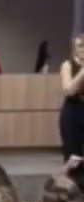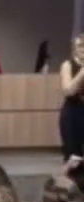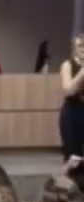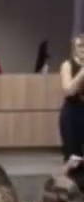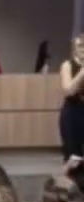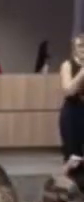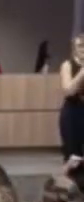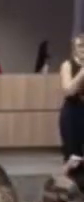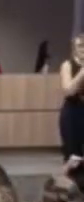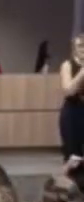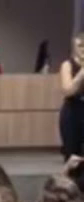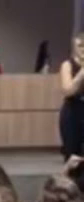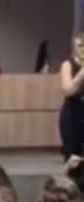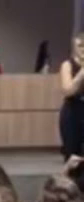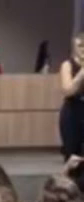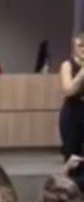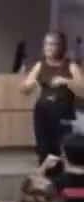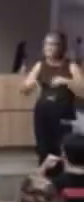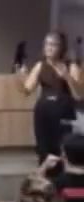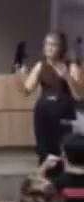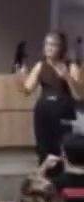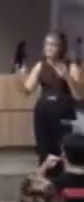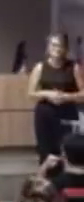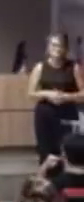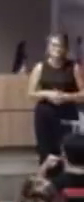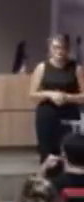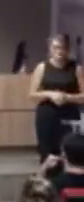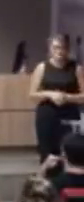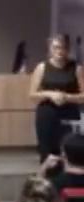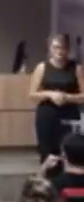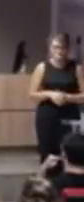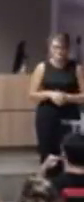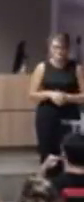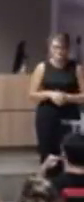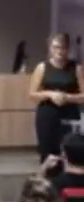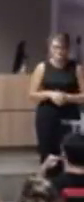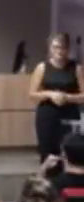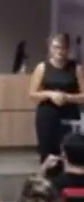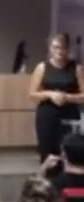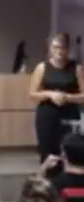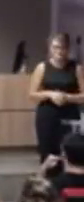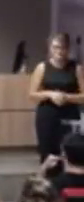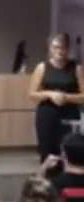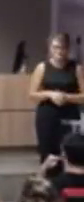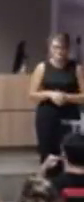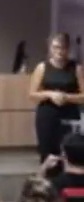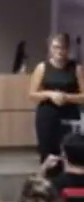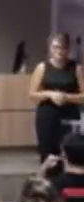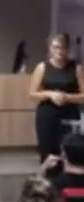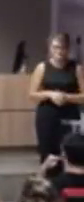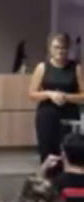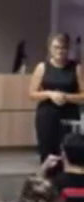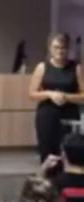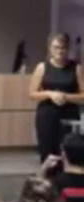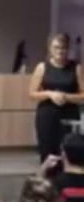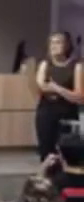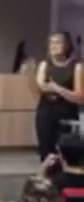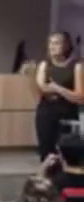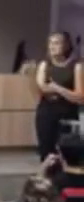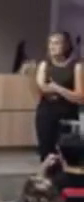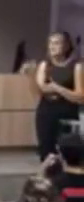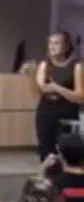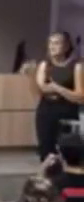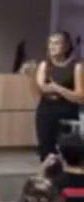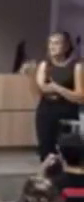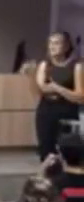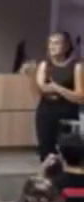trabalhador e a trabalhadora também sofrem condições preocupantes dentro dessas instituições. E aí nós selecionamos